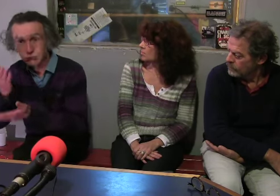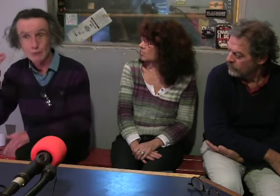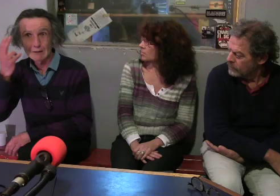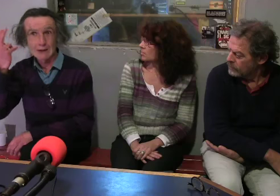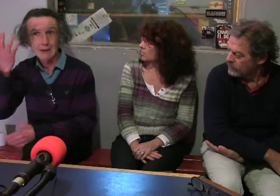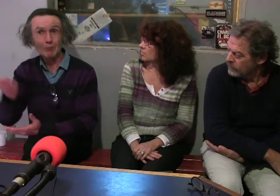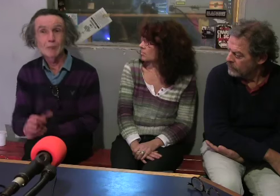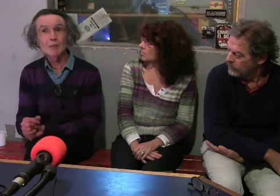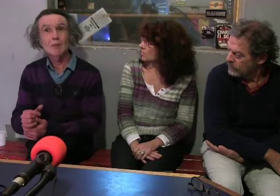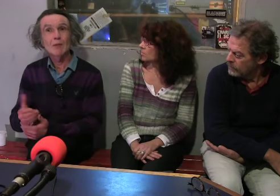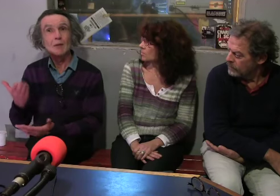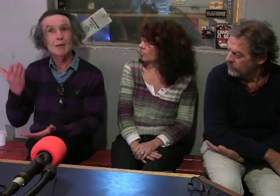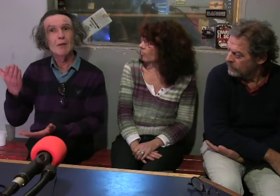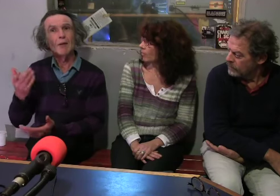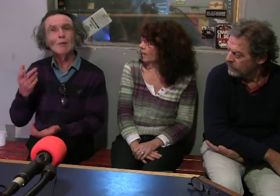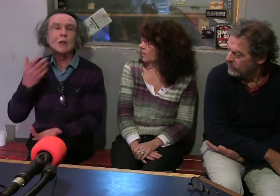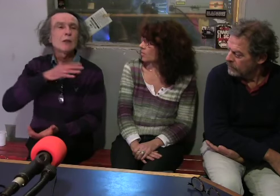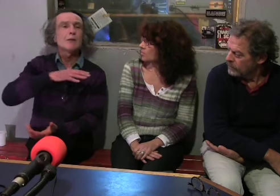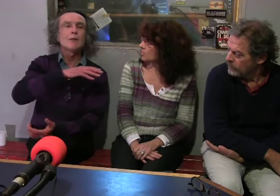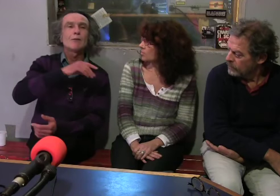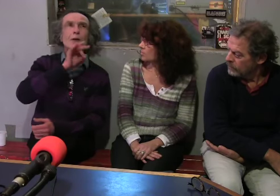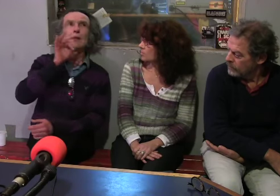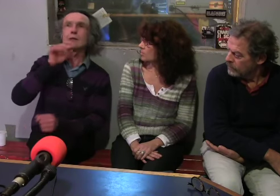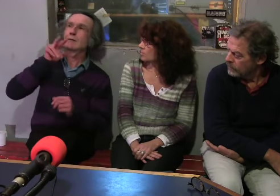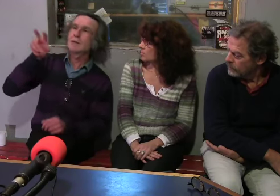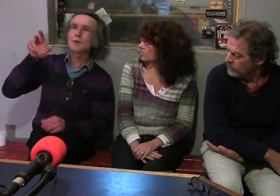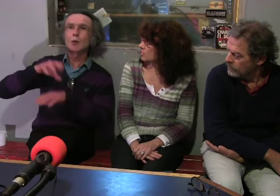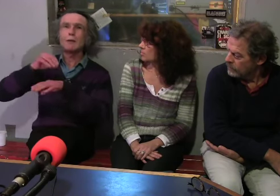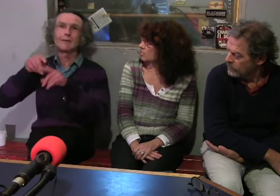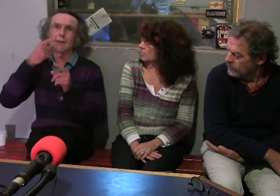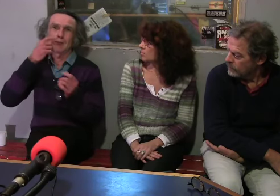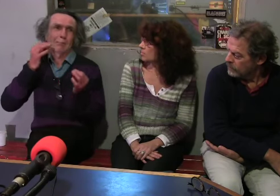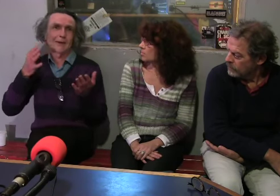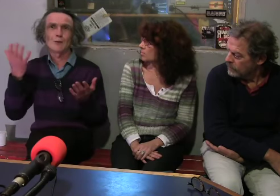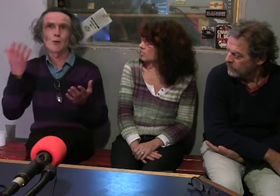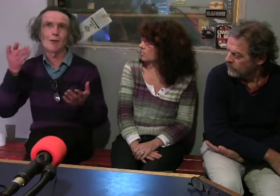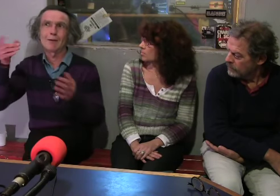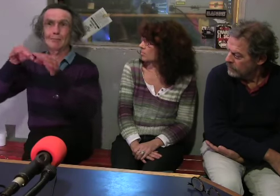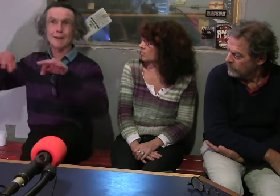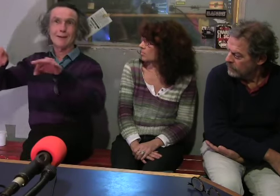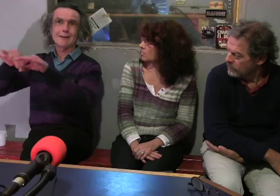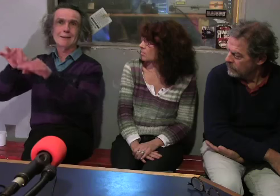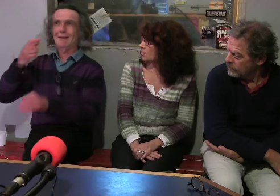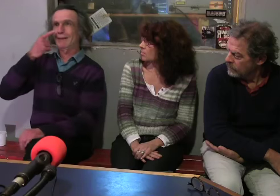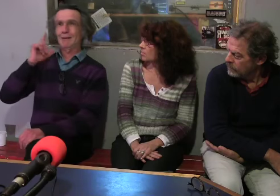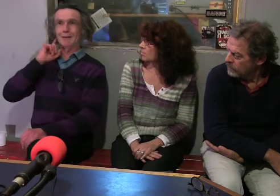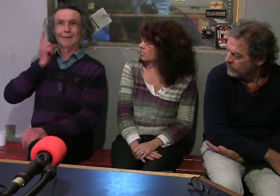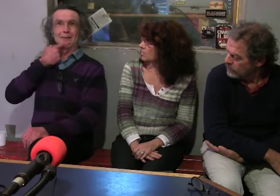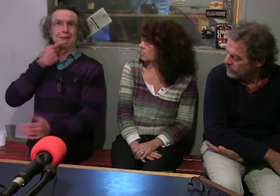les sourds rentrent à l'université, ont des niveaux de diplôme assez élevés. C'est vrai que nous, les sourds, ici en France, quand